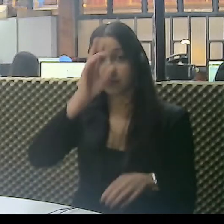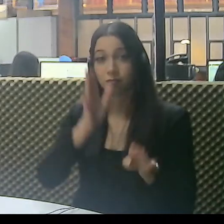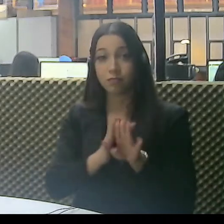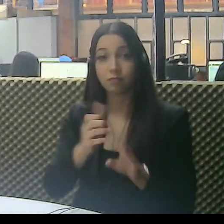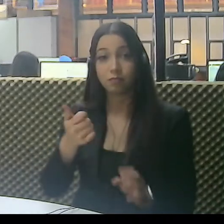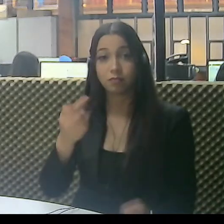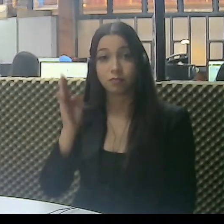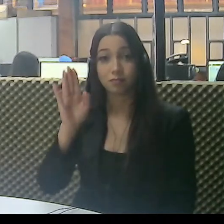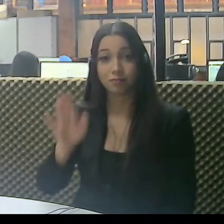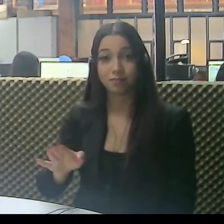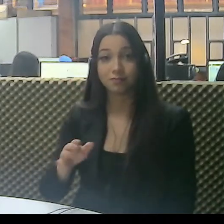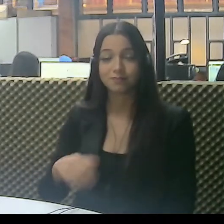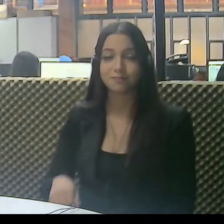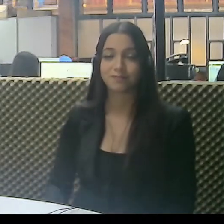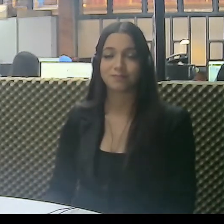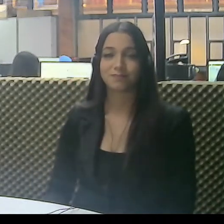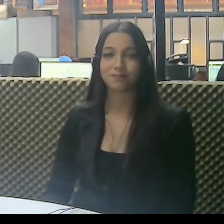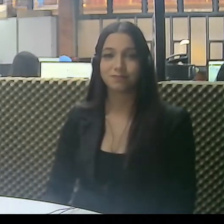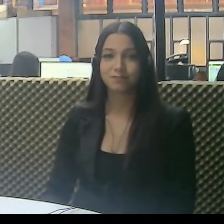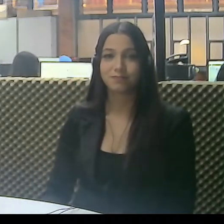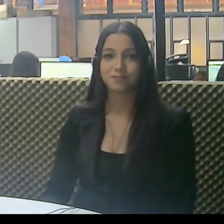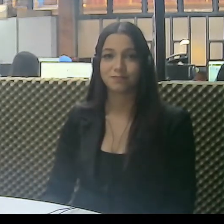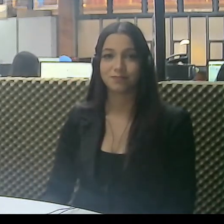5 da tarde.